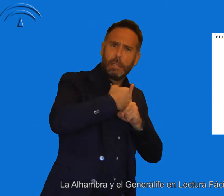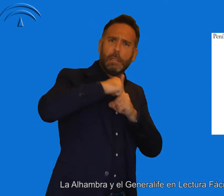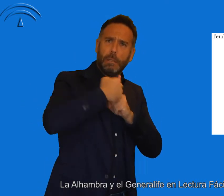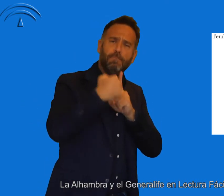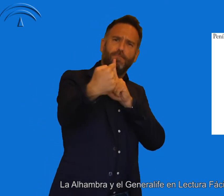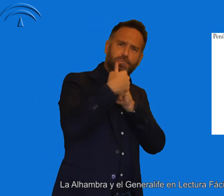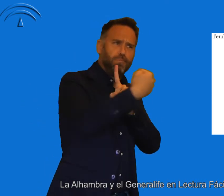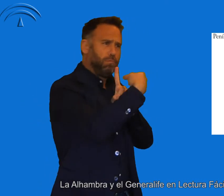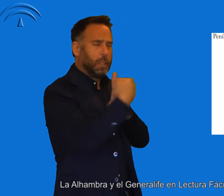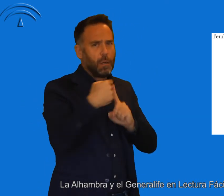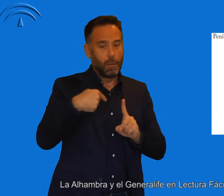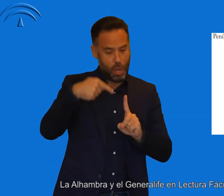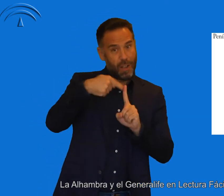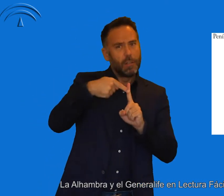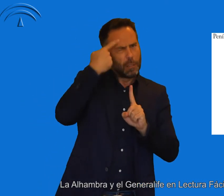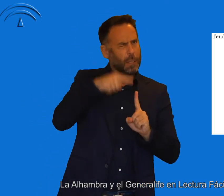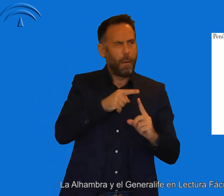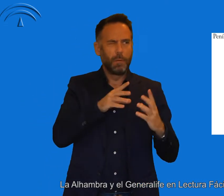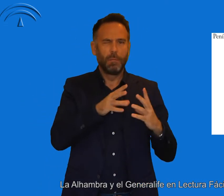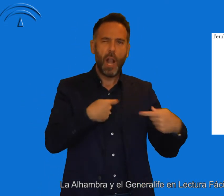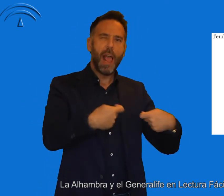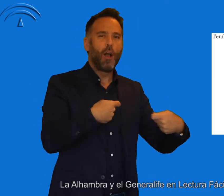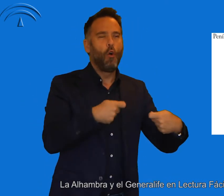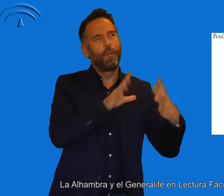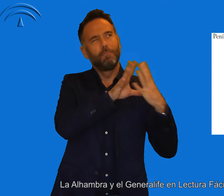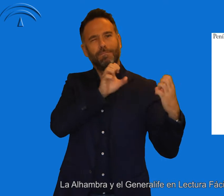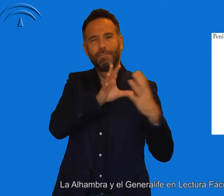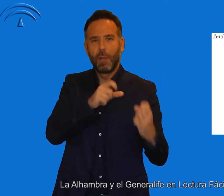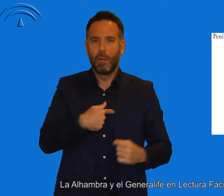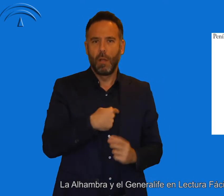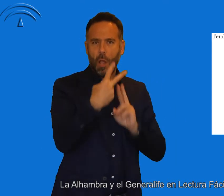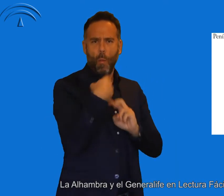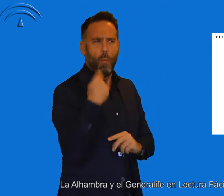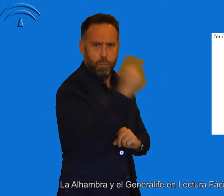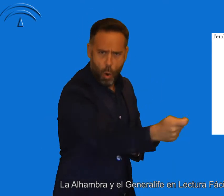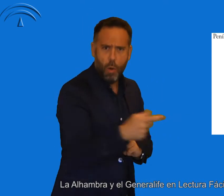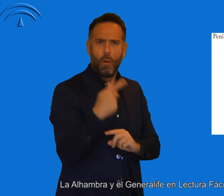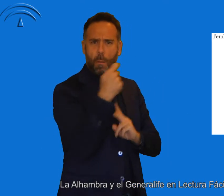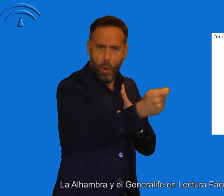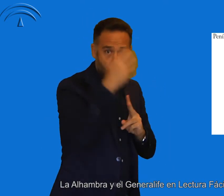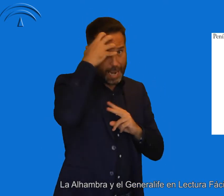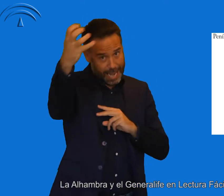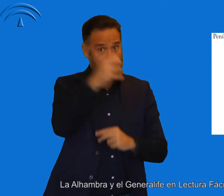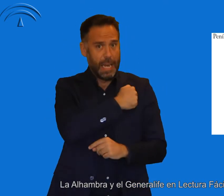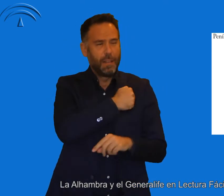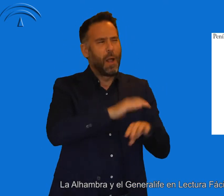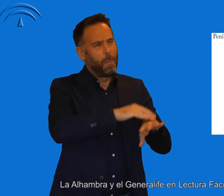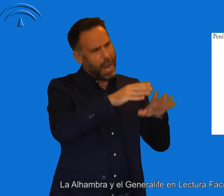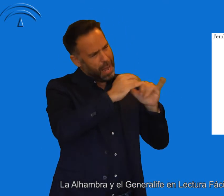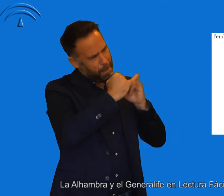Aragón. Los sultanes sabían hacer tratos con sus enemigos, pagaron tributos a los reyes cristianos para